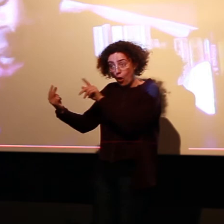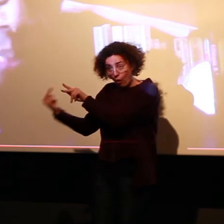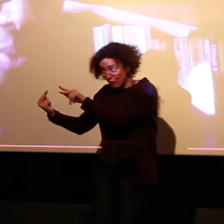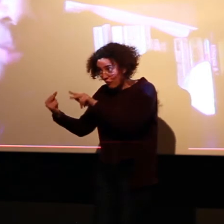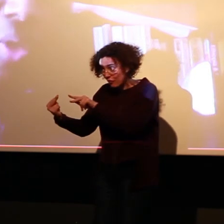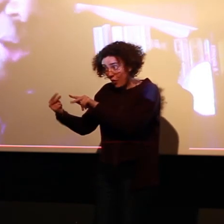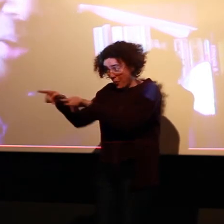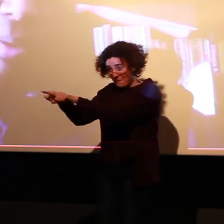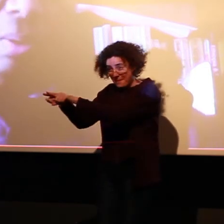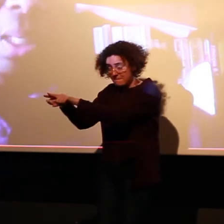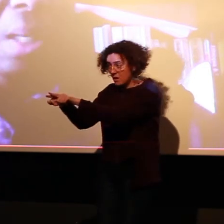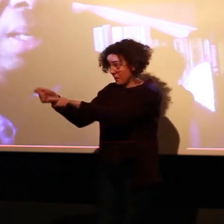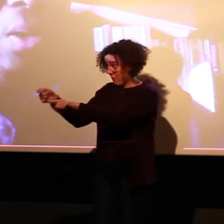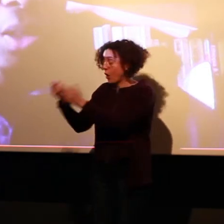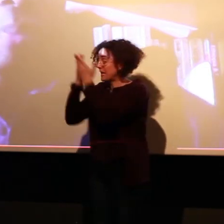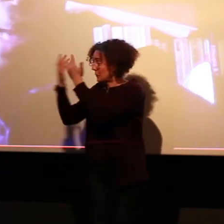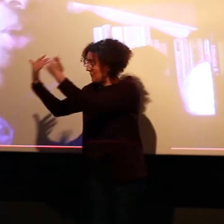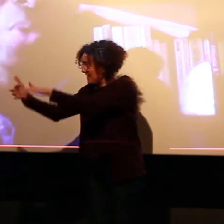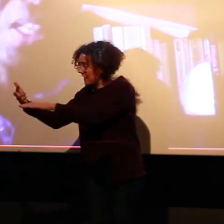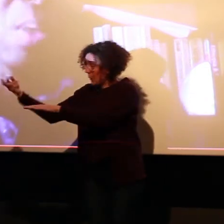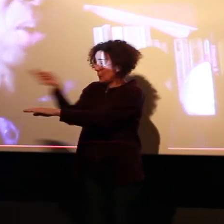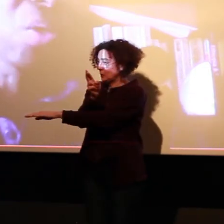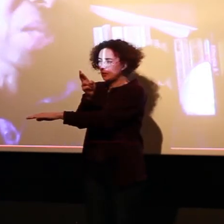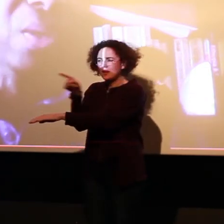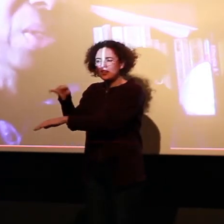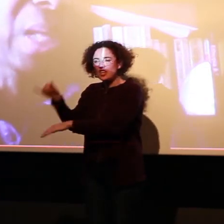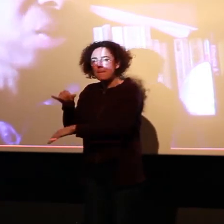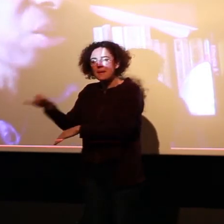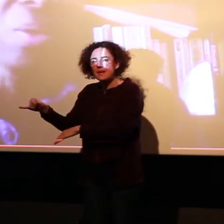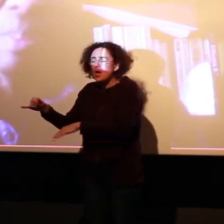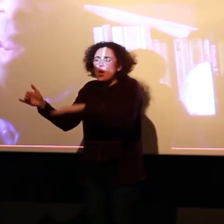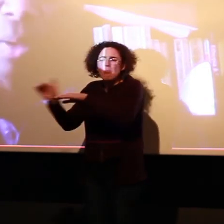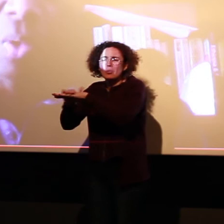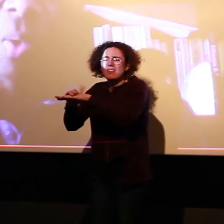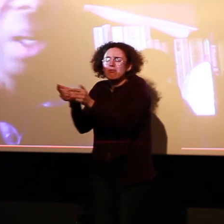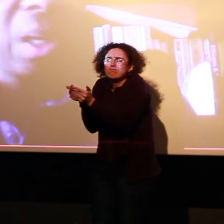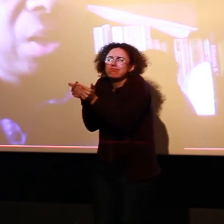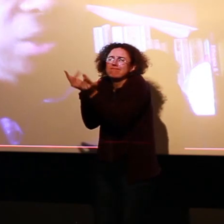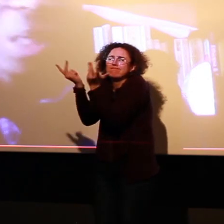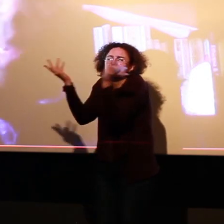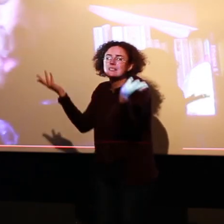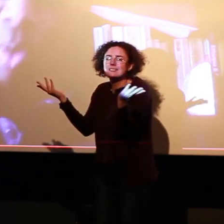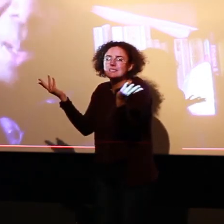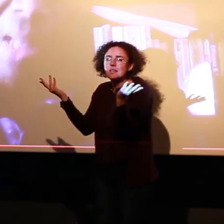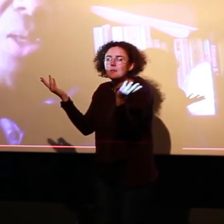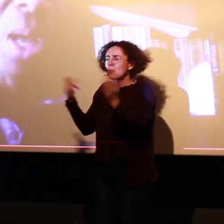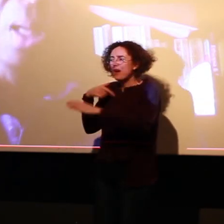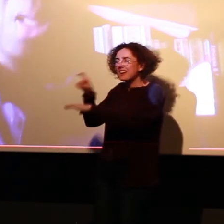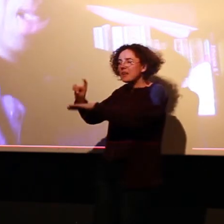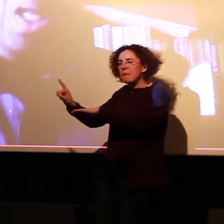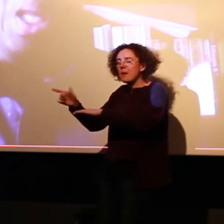pays, et pour moult raisons, ils ne rentraient pas. Donc je fais simplement le constat de cette perte, quoi. De cette perte de repères